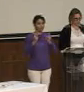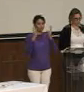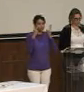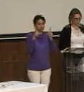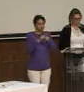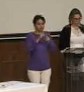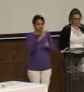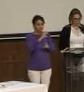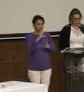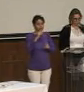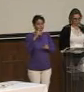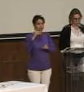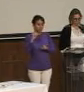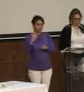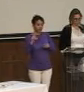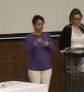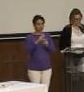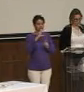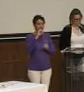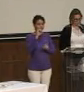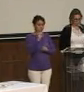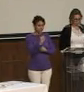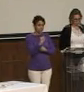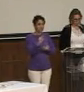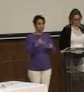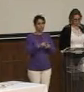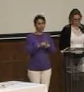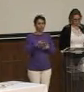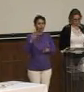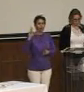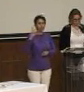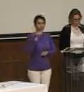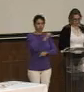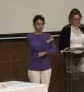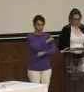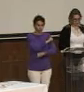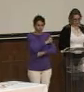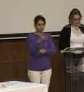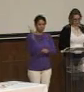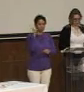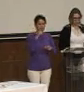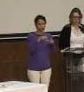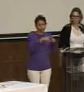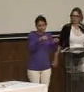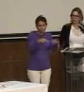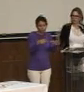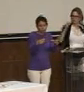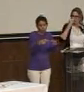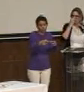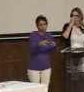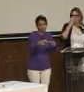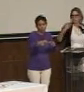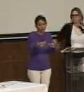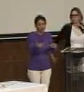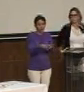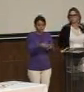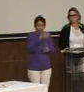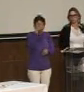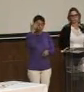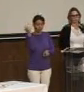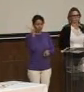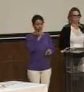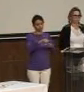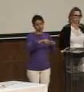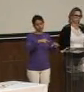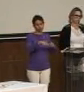tanto a CPPD, como a CIS, como os representantes dos alunos, concedendo espaço e pessoal para que eles tenham condições